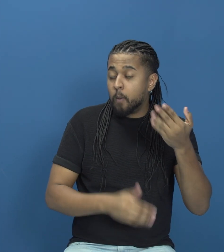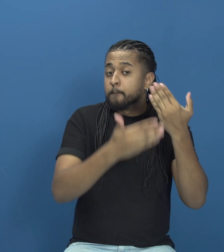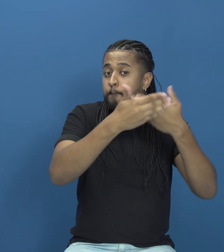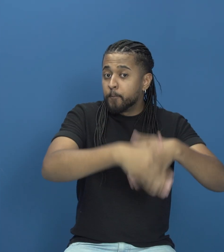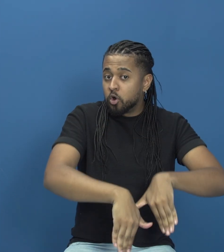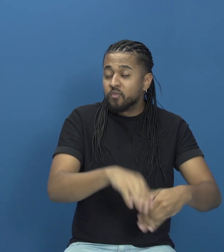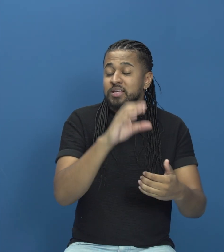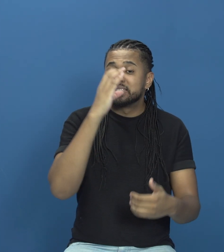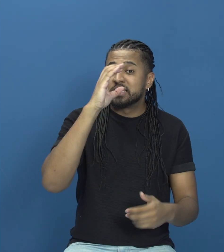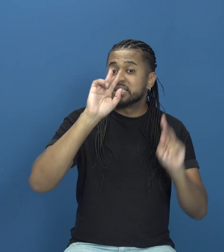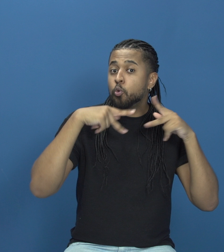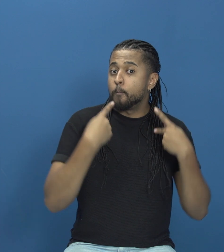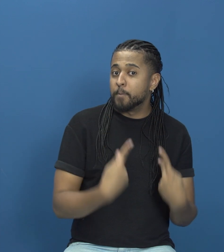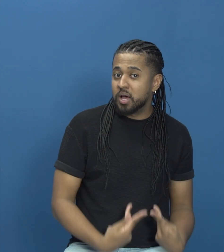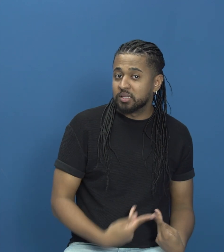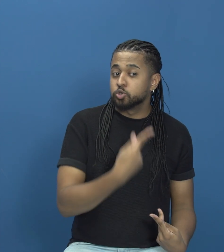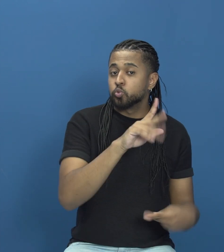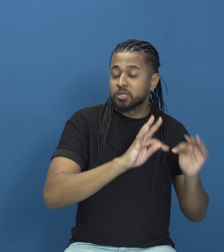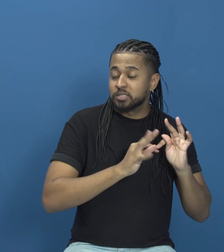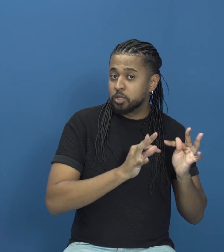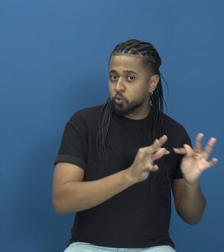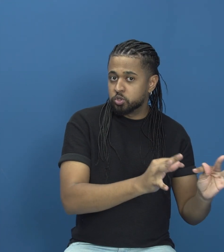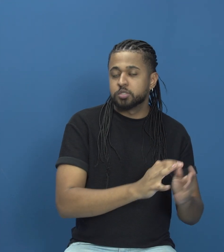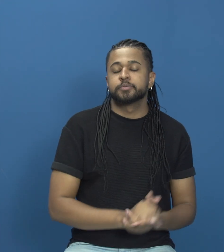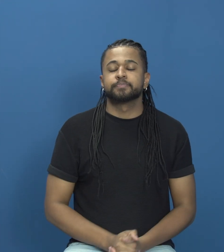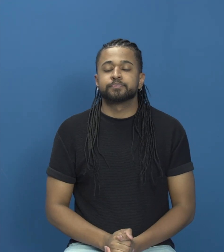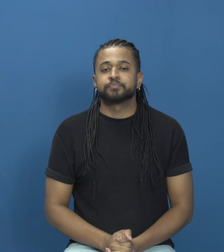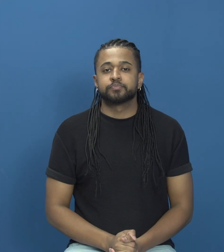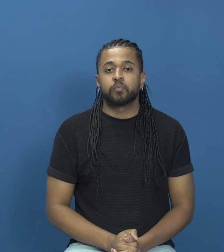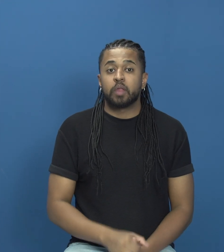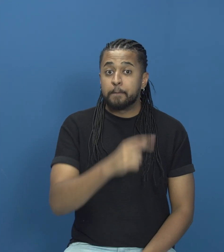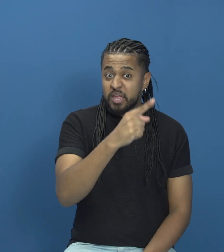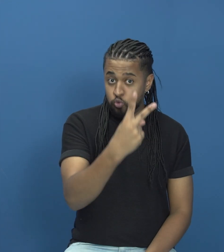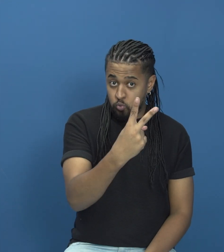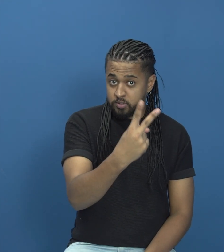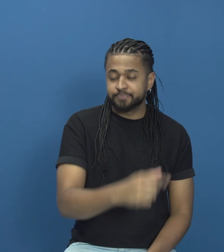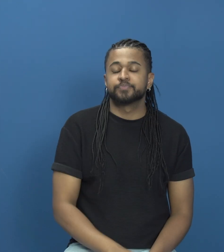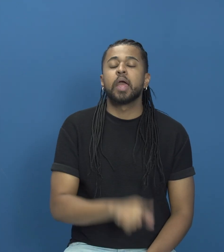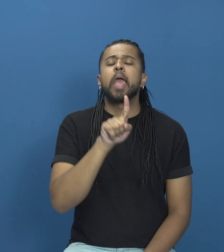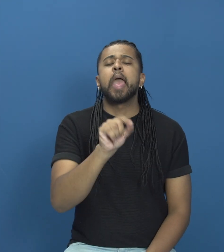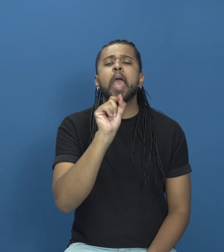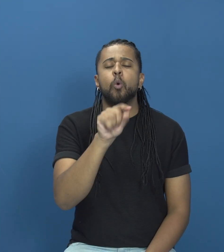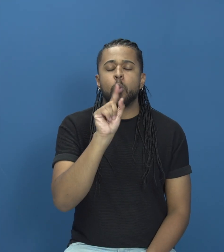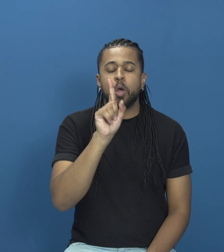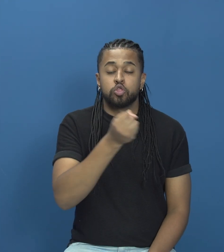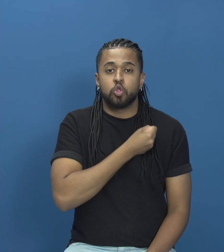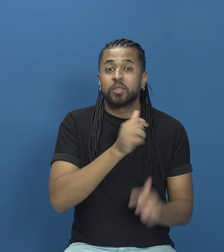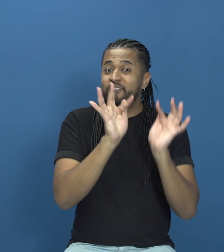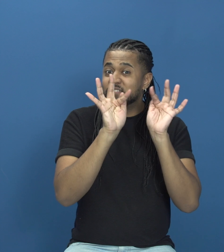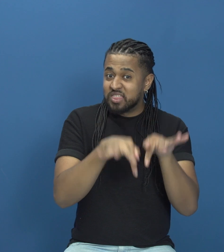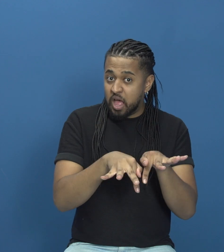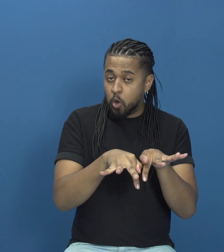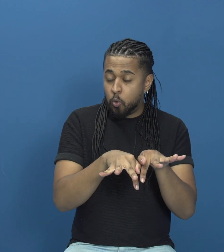na prova de Ciências Humanas e suas tecnologias. P2 representa a nota final